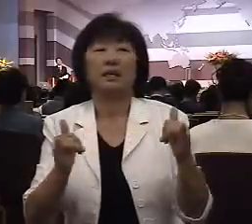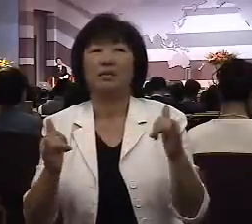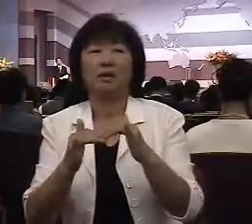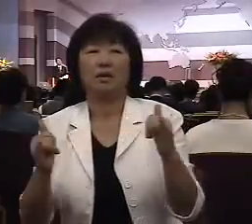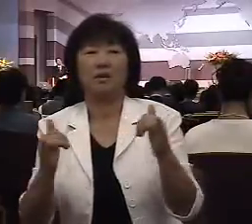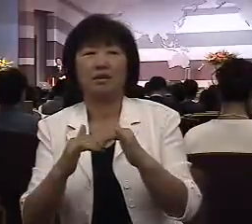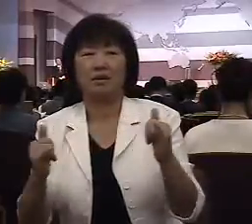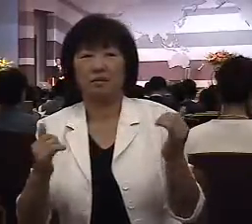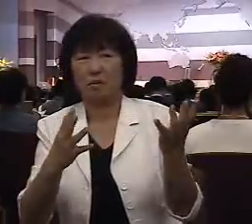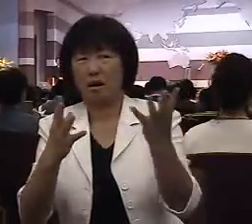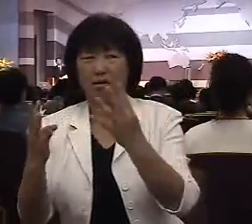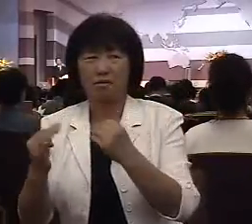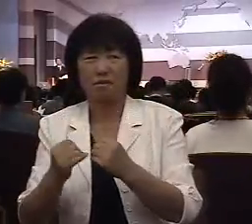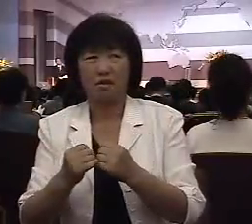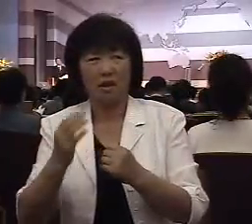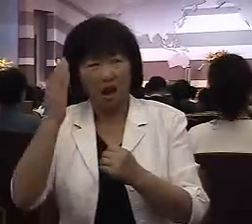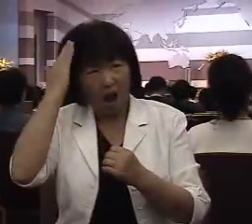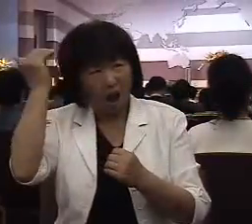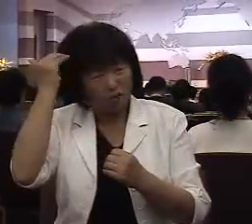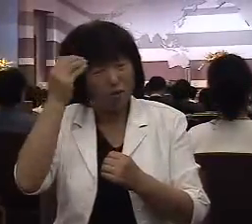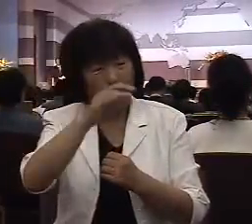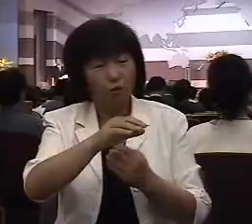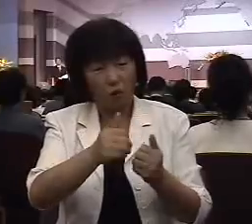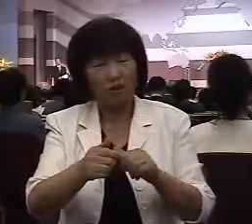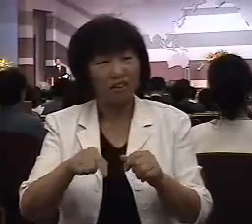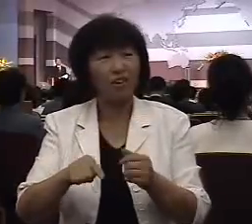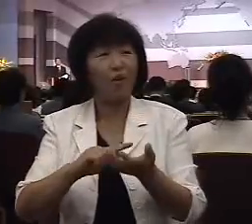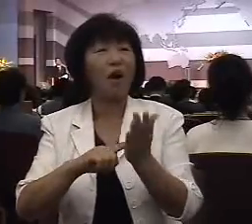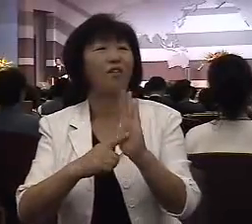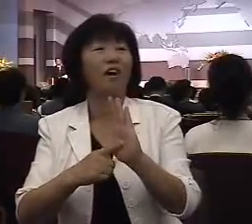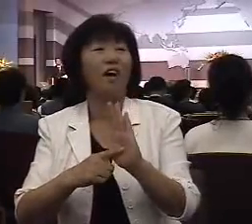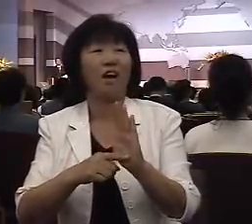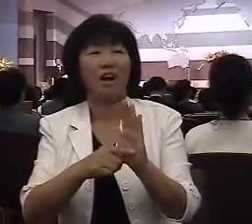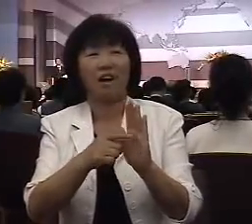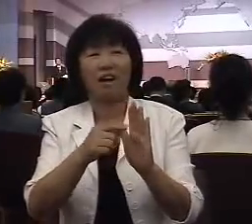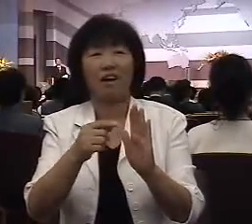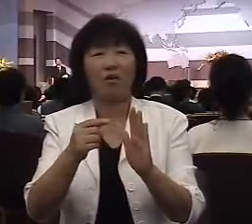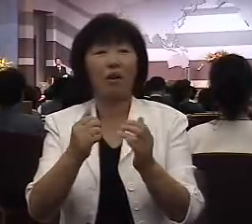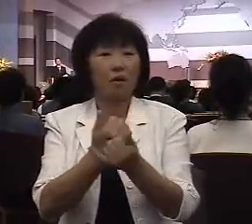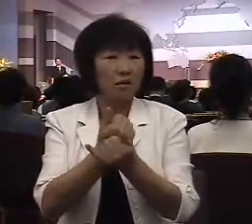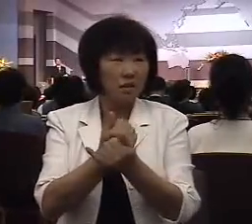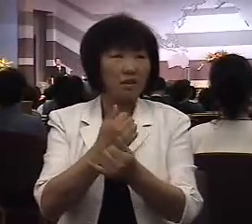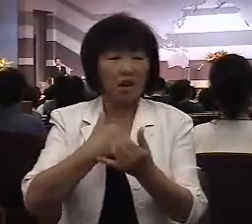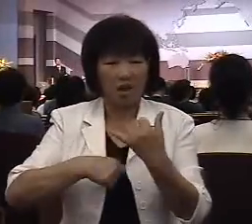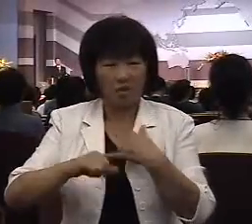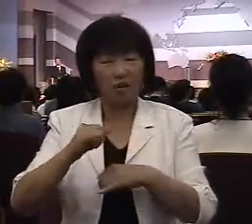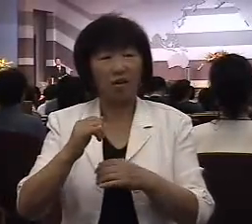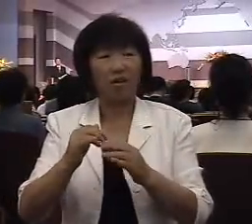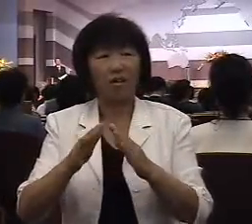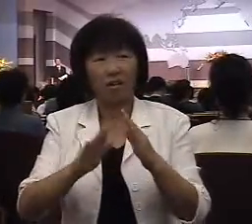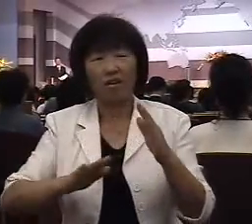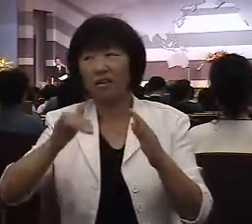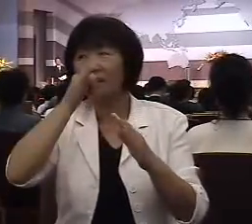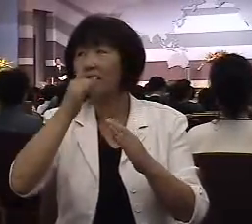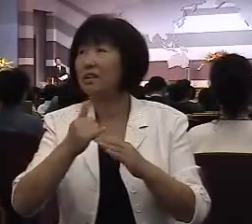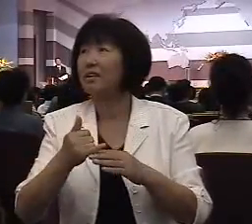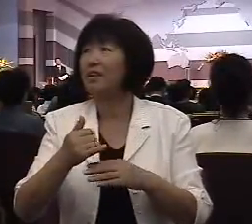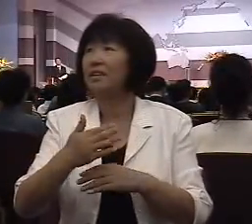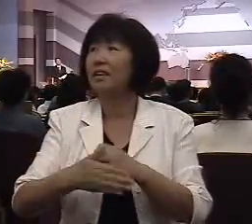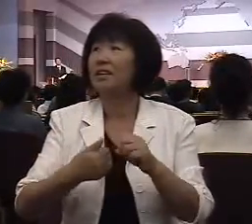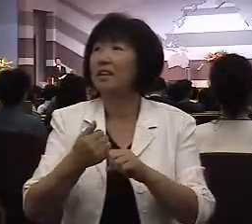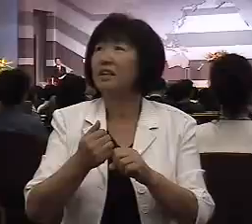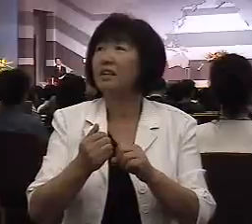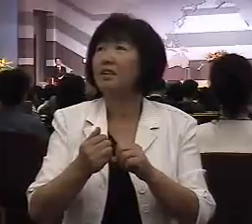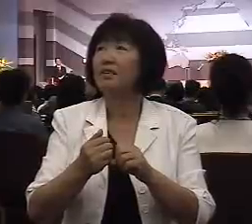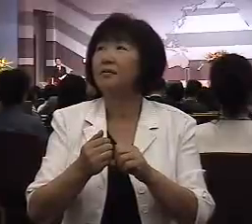드리려고 합니다. 이따 소개해드리겠지만 제가 주일날 설교를 안 할 때는 참 가벼워갖고 이럴 때 제가